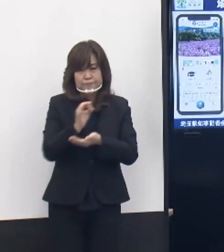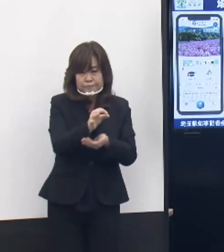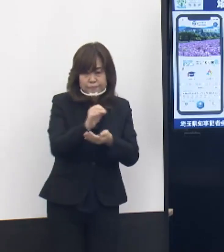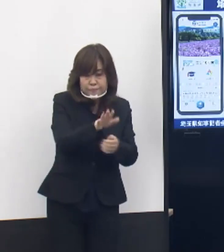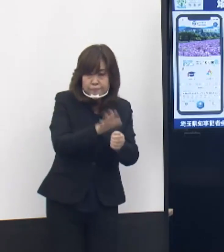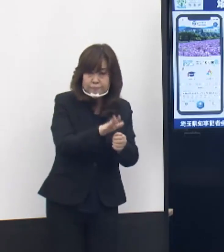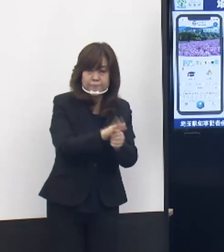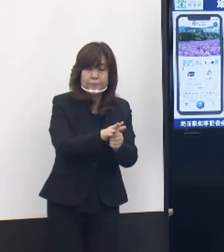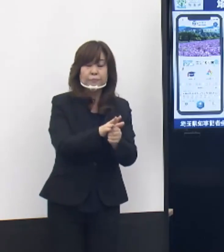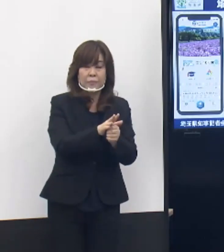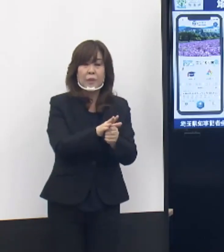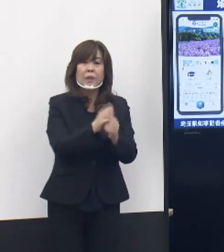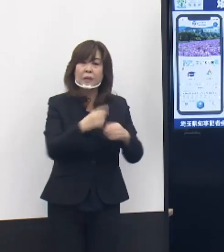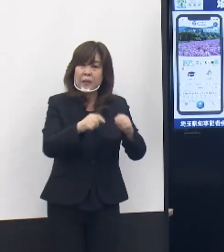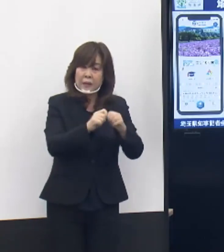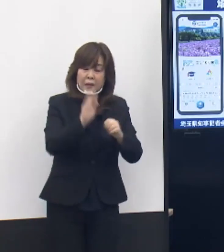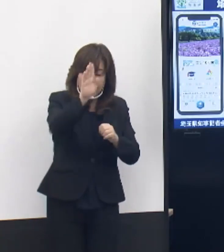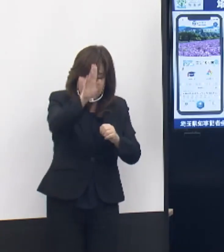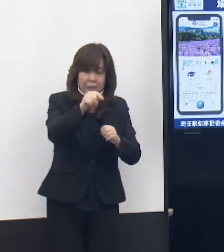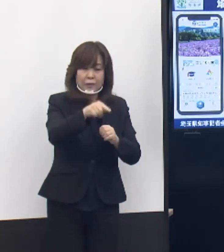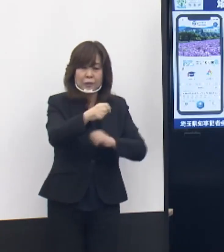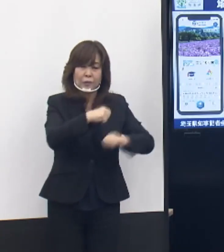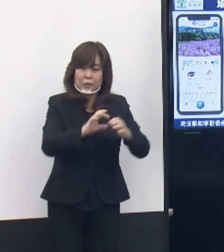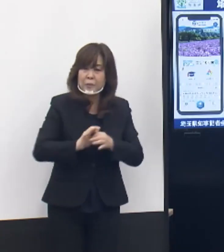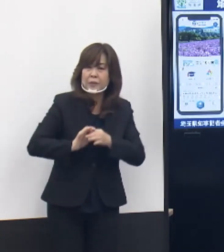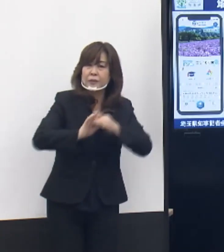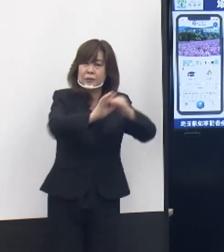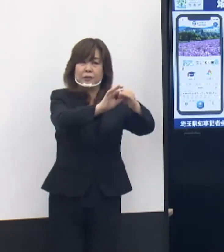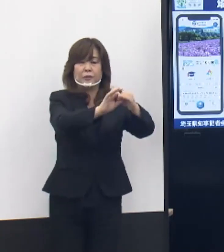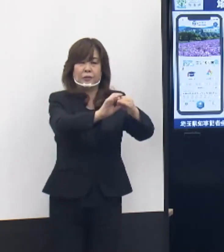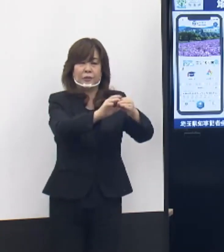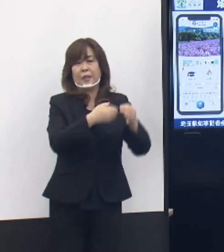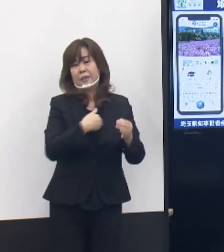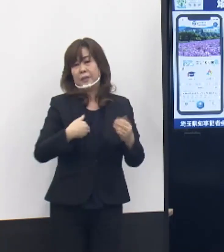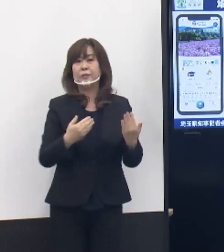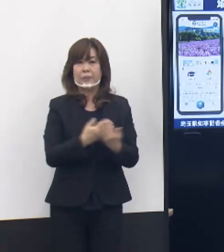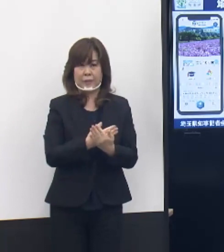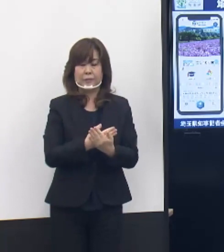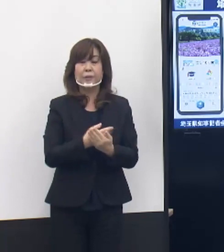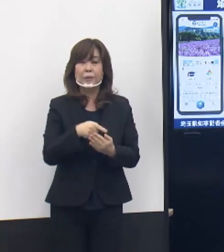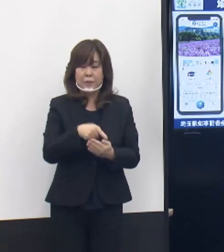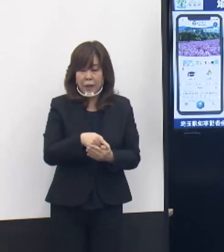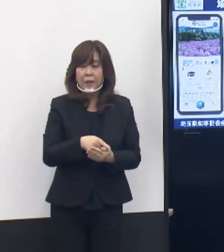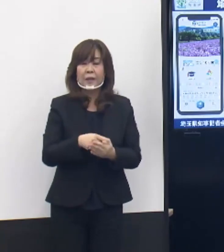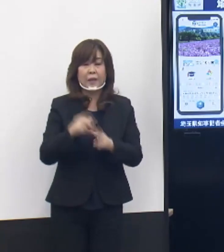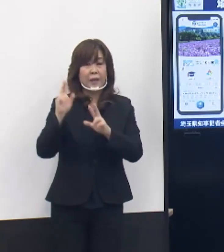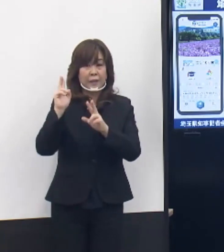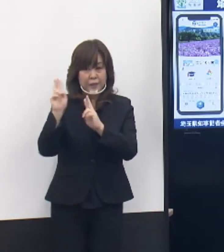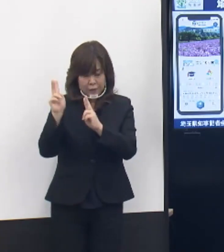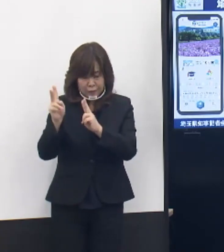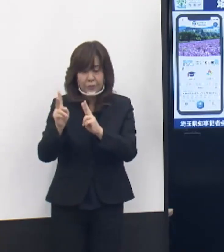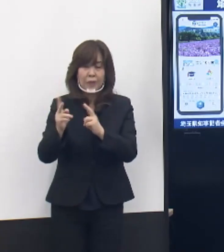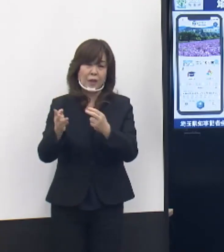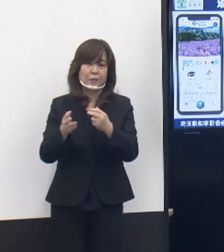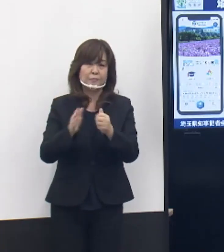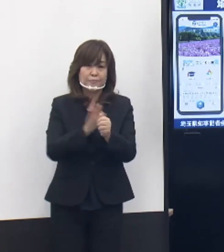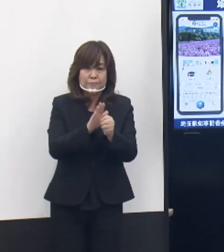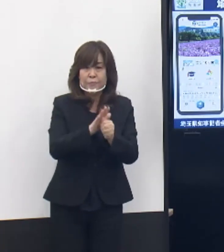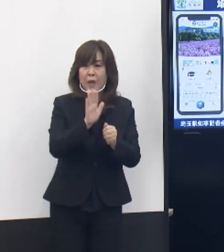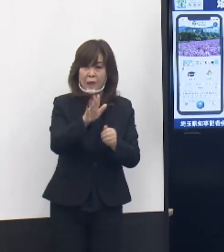維持する、行政は行政で企業の力をお借りをしながら共に生きていく共生社会をつくる、こういった